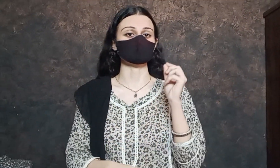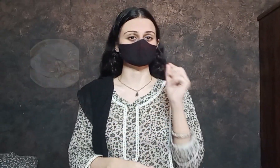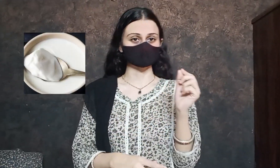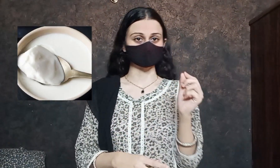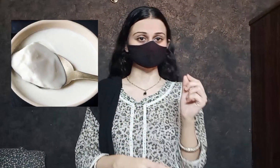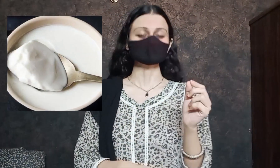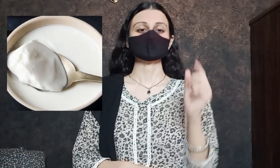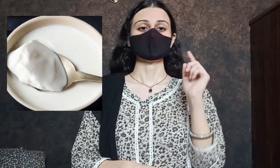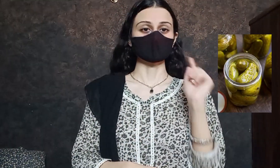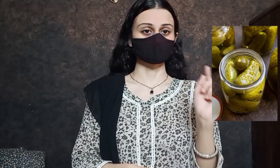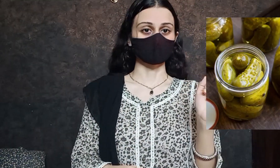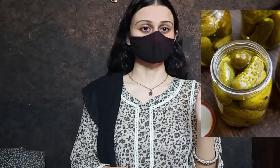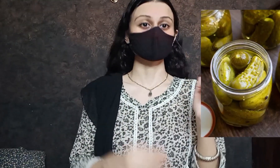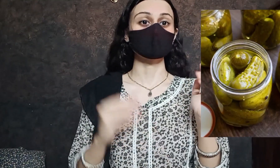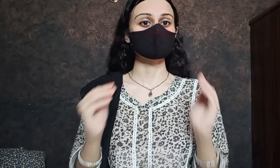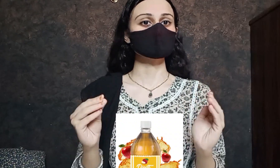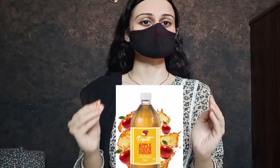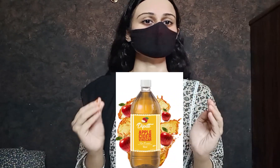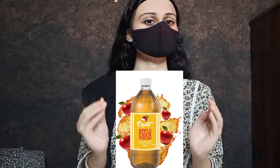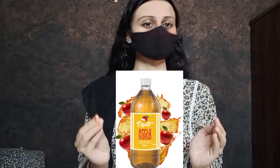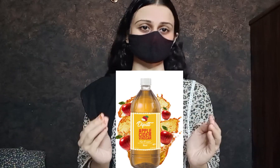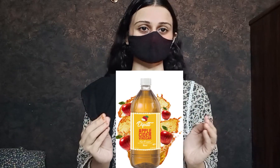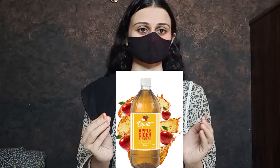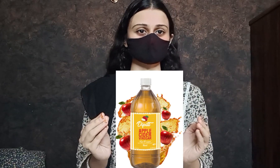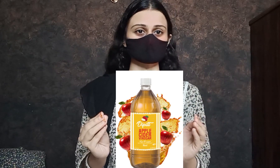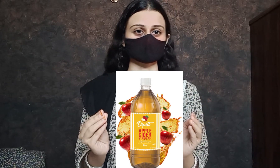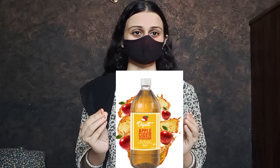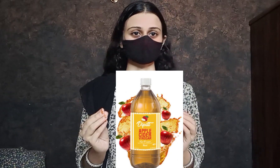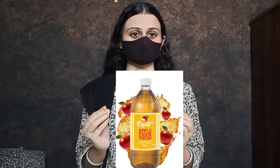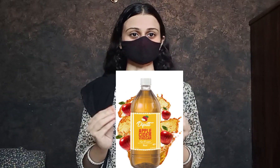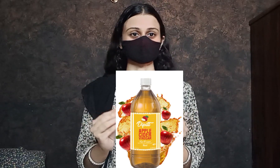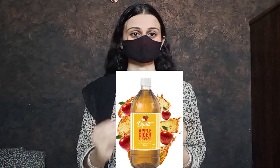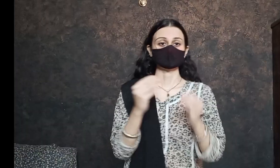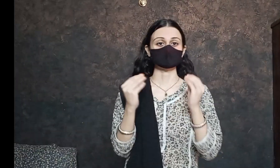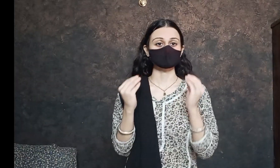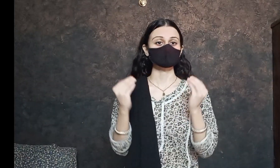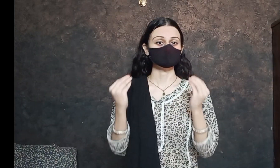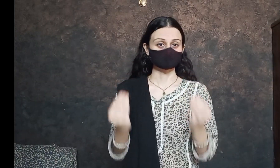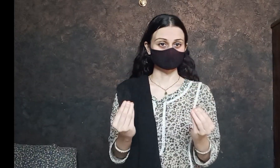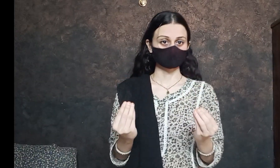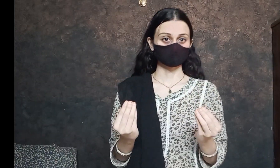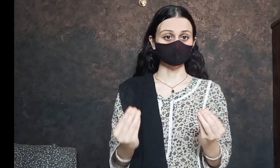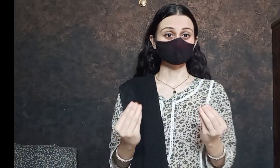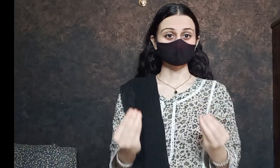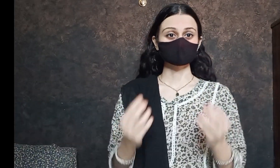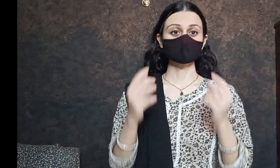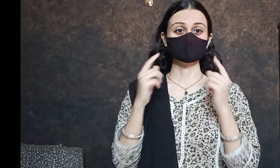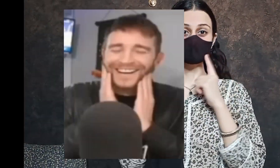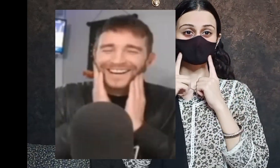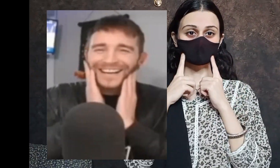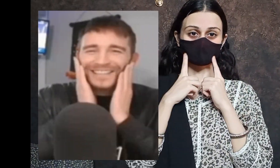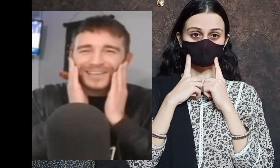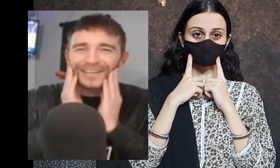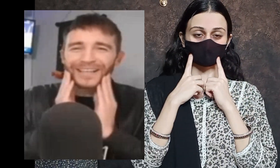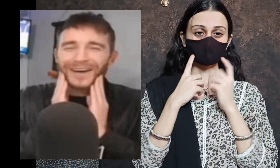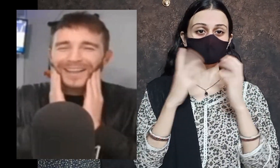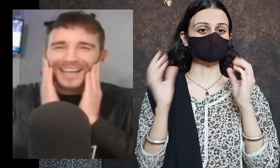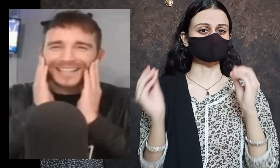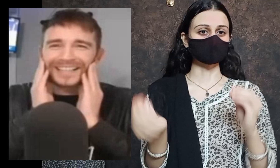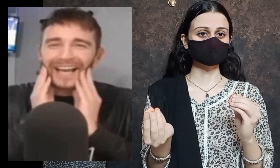जो है वो दही, अचार और एप्पल साइडर विनेगर यूज़ करो। अगर आप लड़के हो और आपकी बियर्ड ग्रोथ बहुत कम